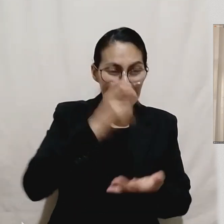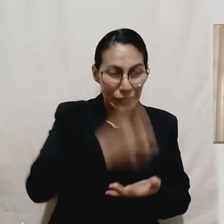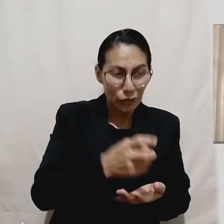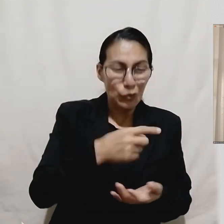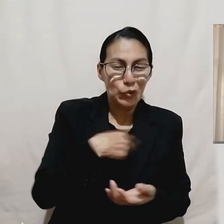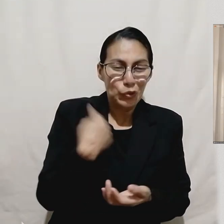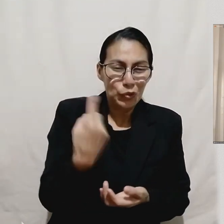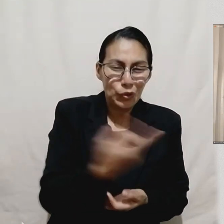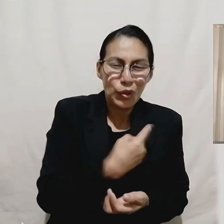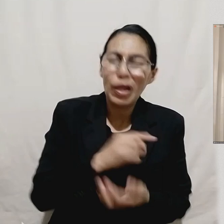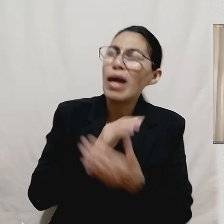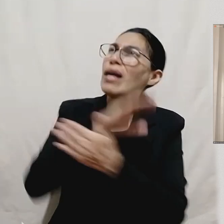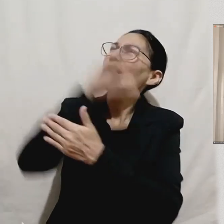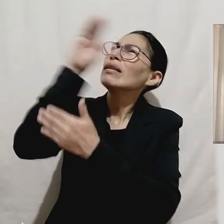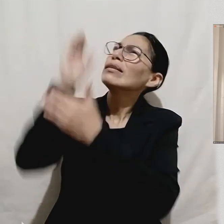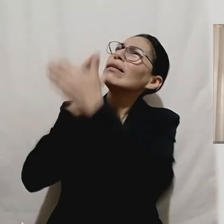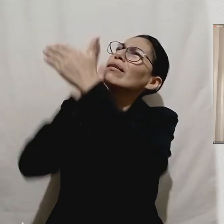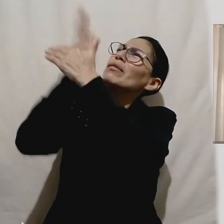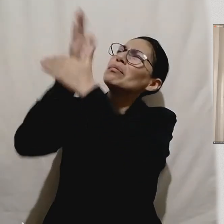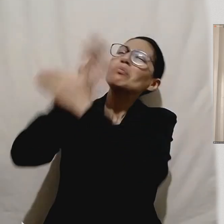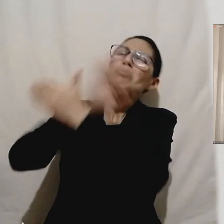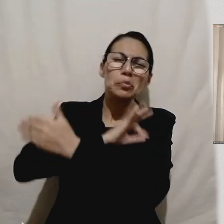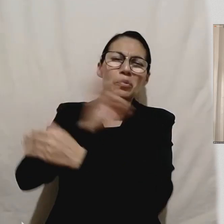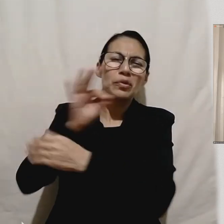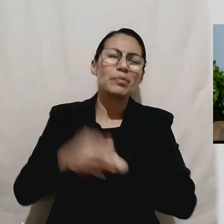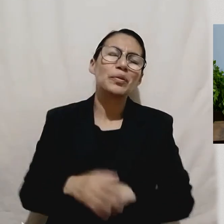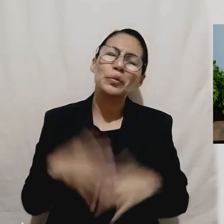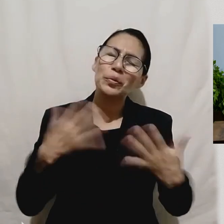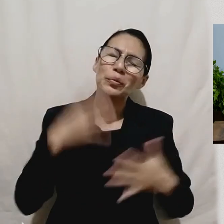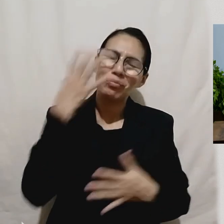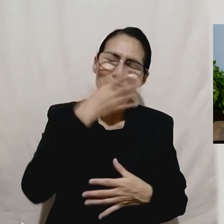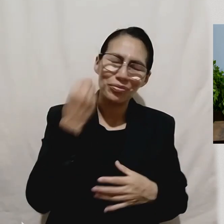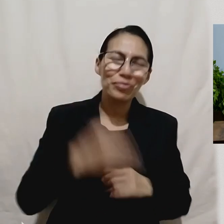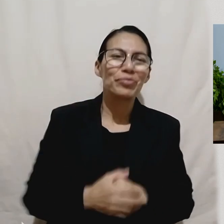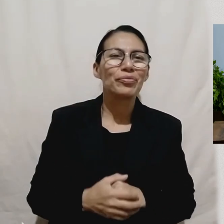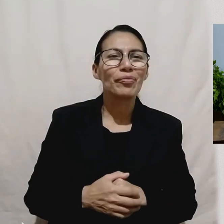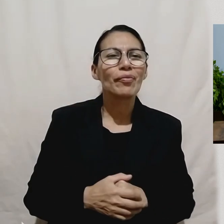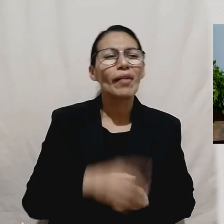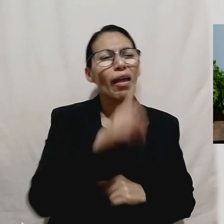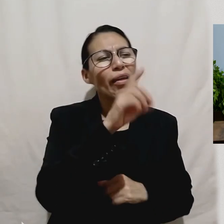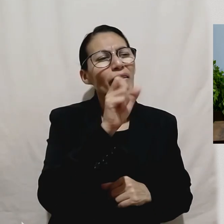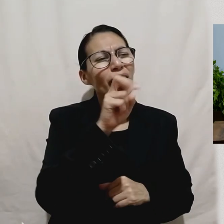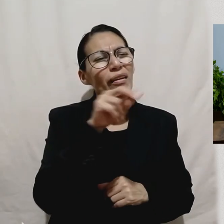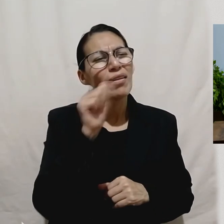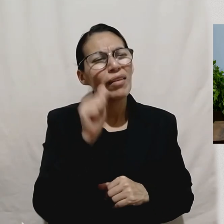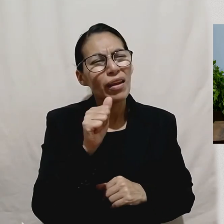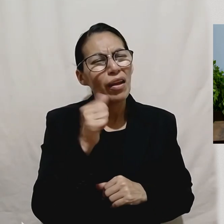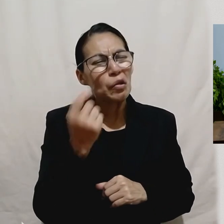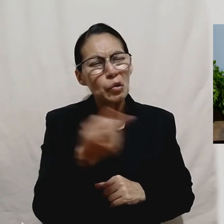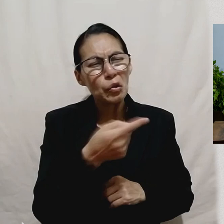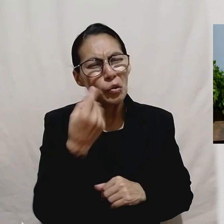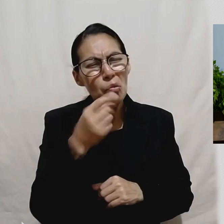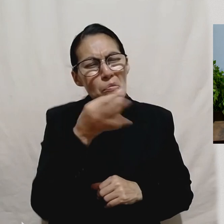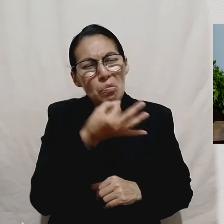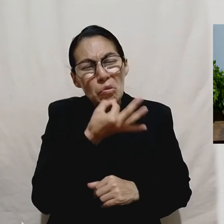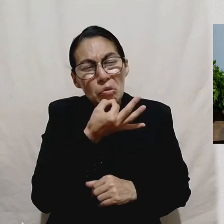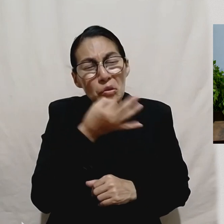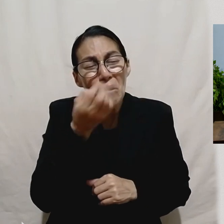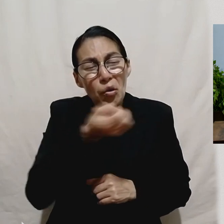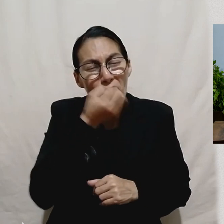qué maravillosa oportunidad tana yo quisiera hacerte una pregunta por qué oramos tan